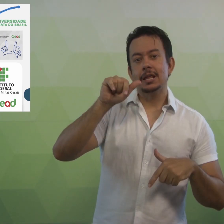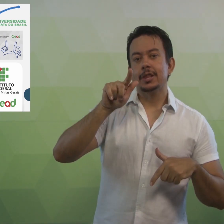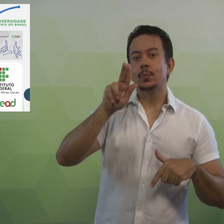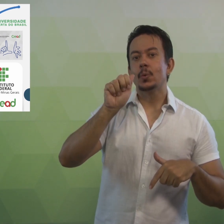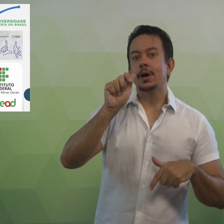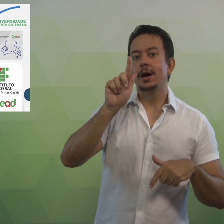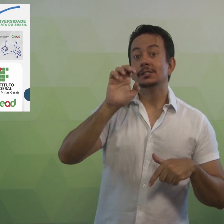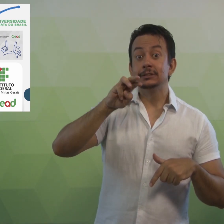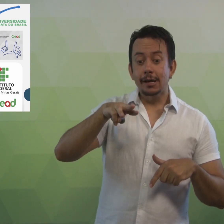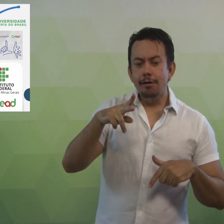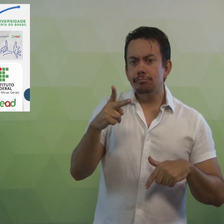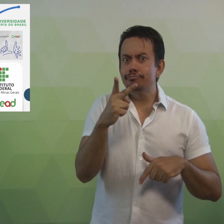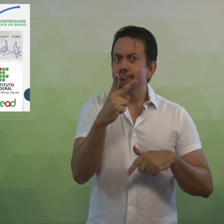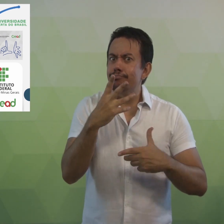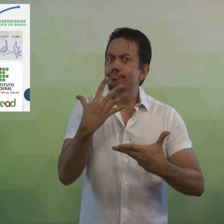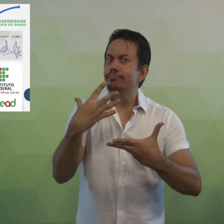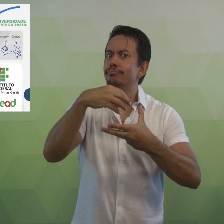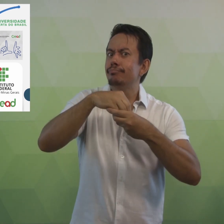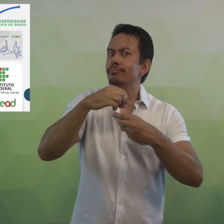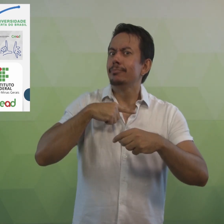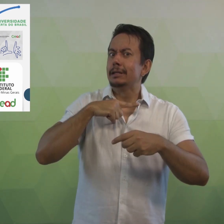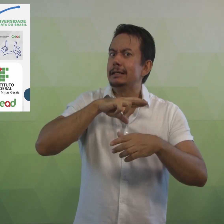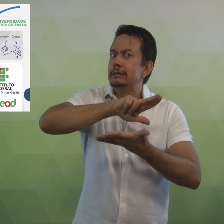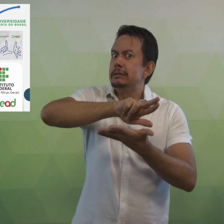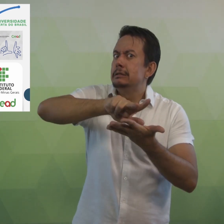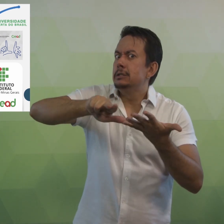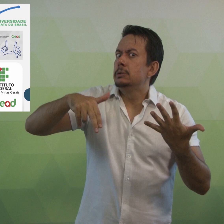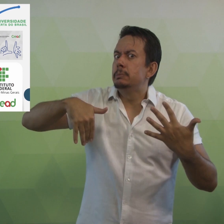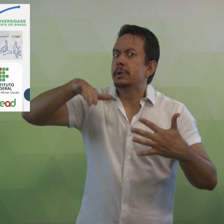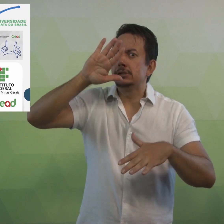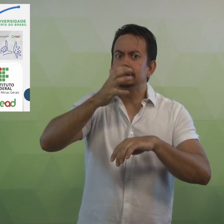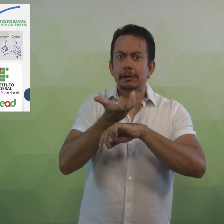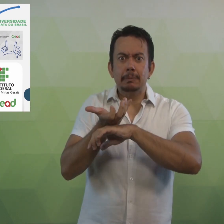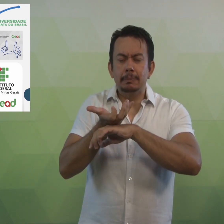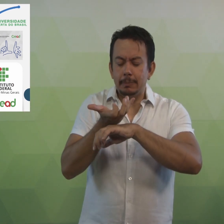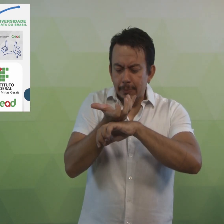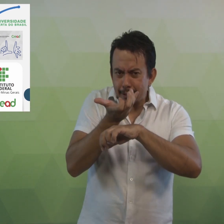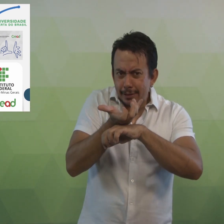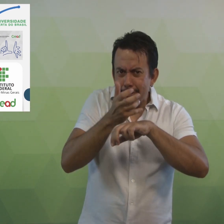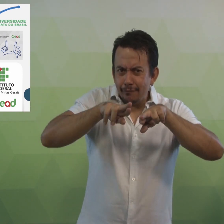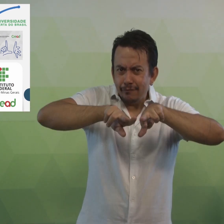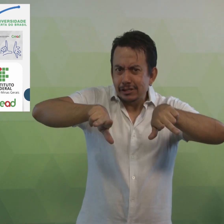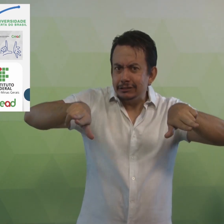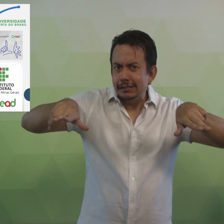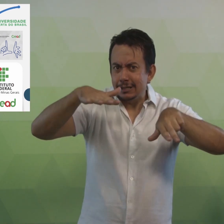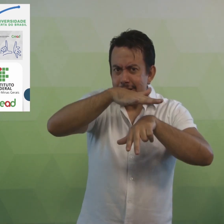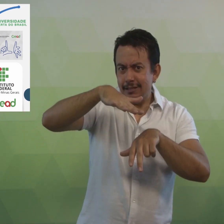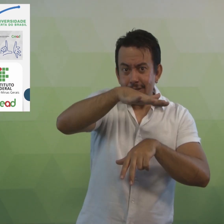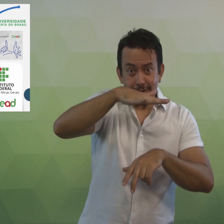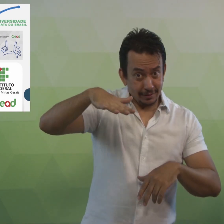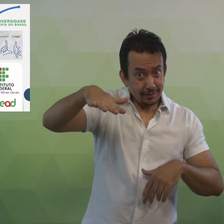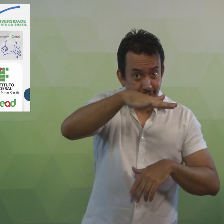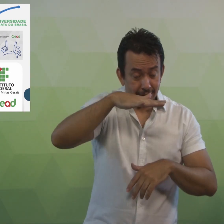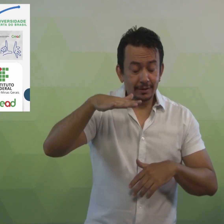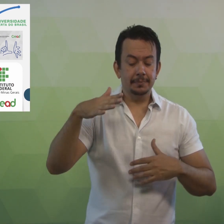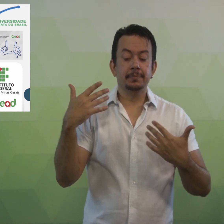ao cérebro, e esses dois juntos estão, de certa forma, relacionados